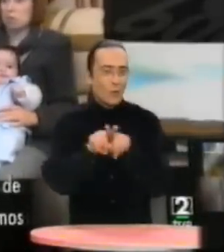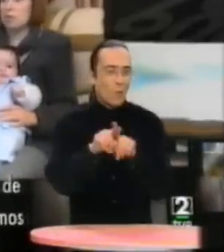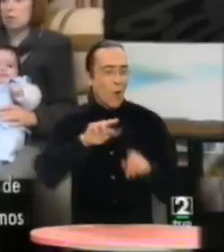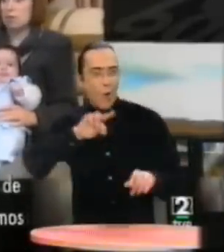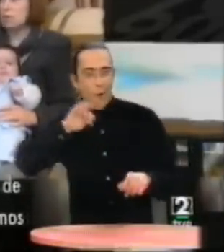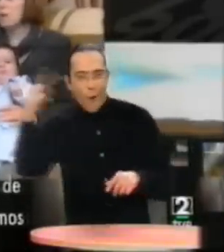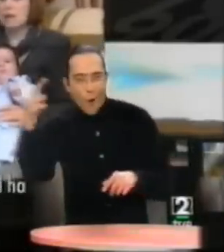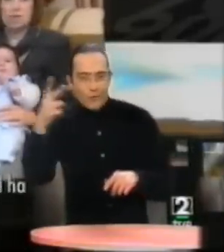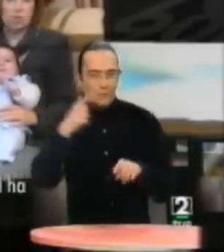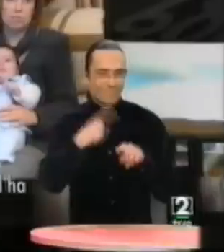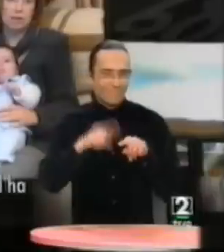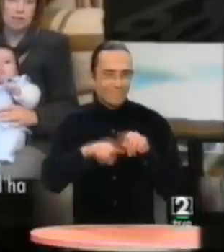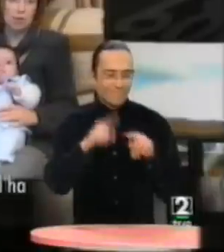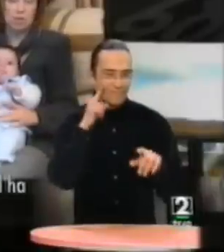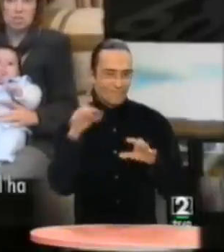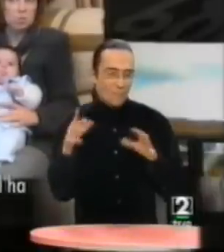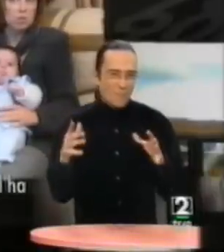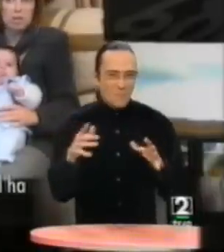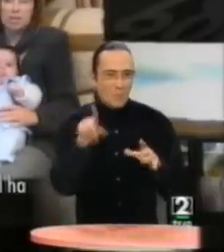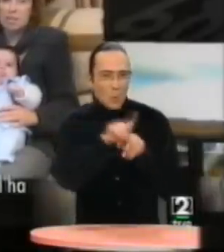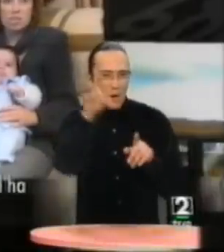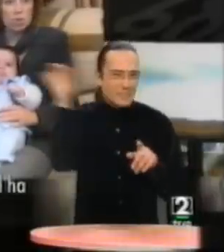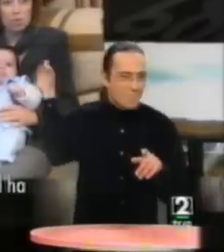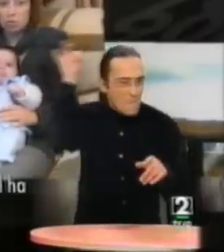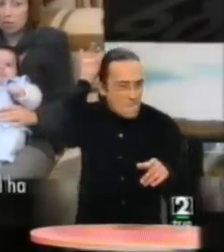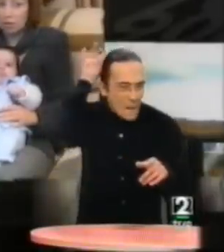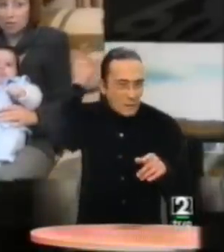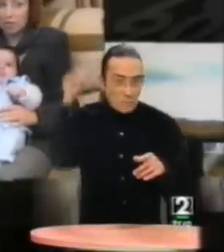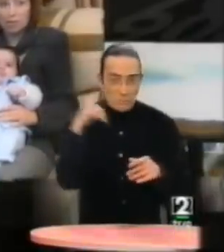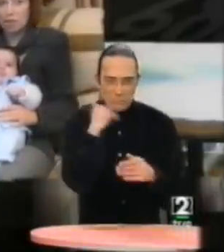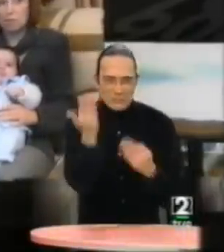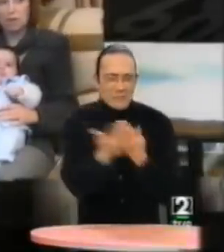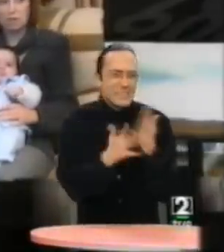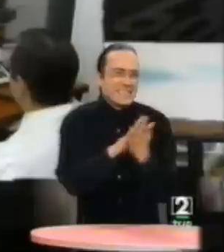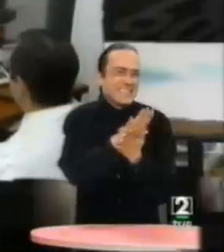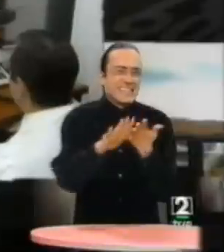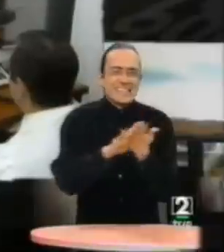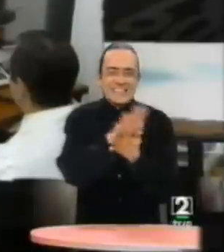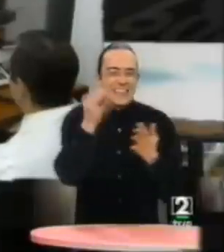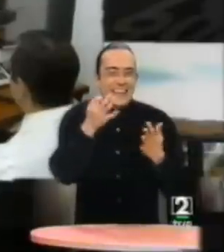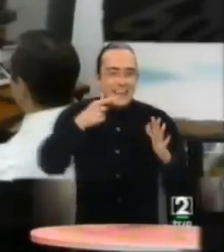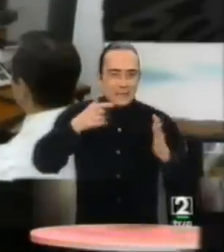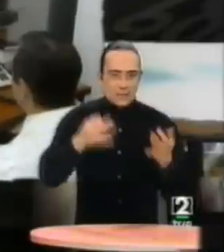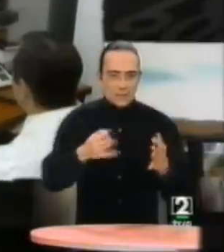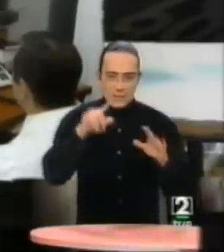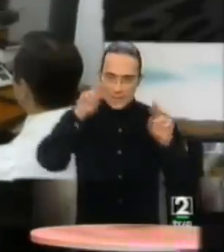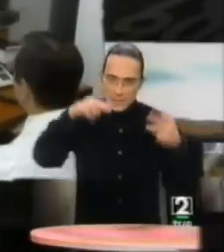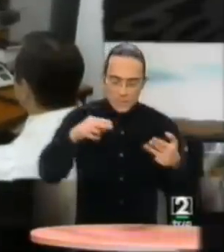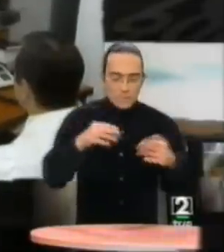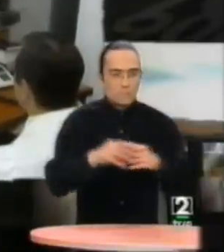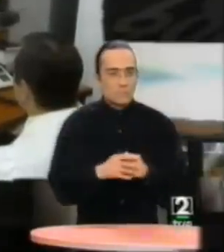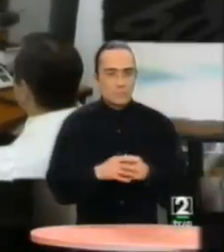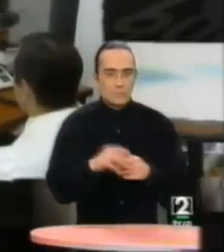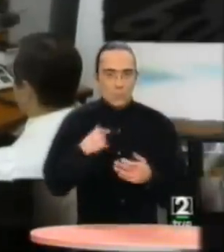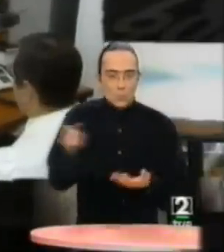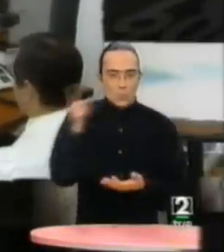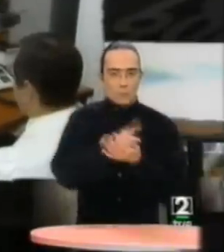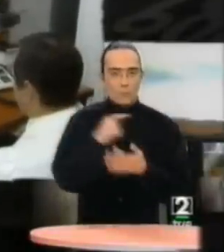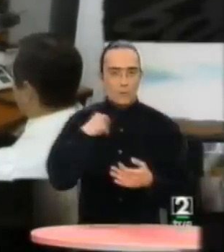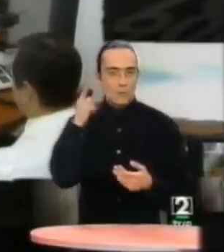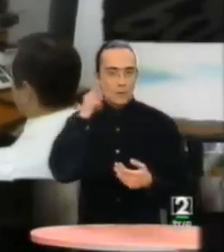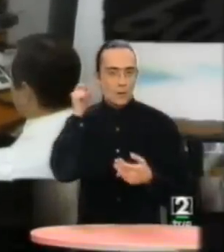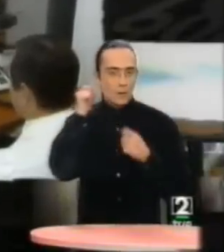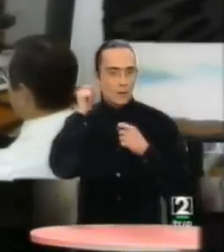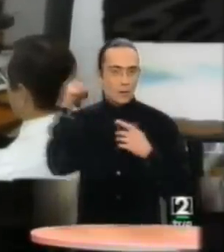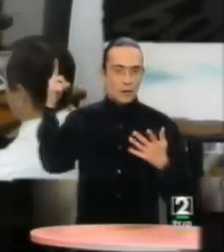especialidad que hemos comentado el tema, que ya les ha implantado y esto, y desconocen totalmente de qué va. Eso de volver a oír ha